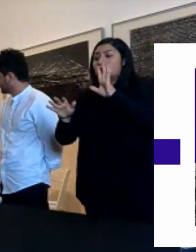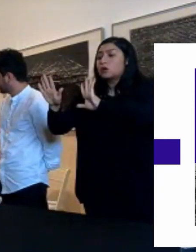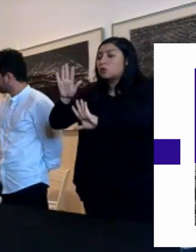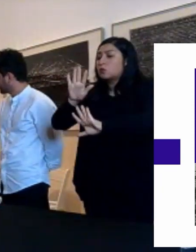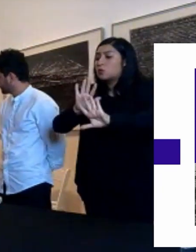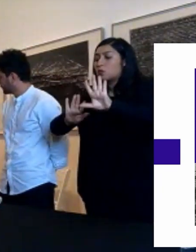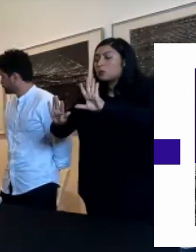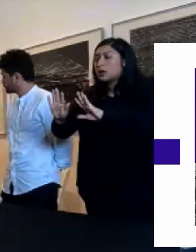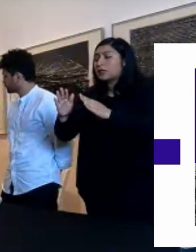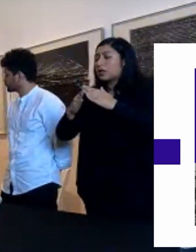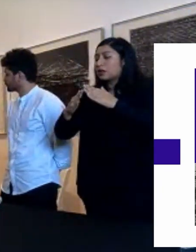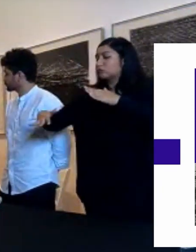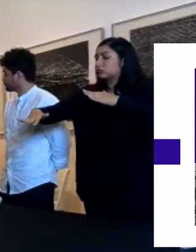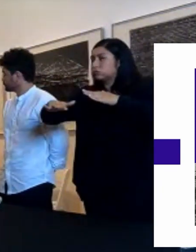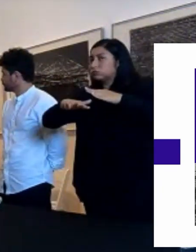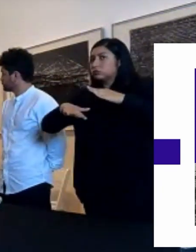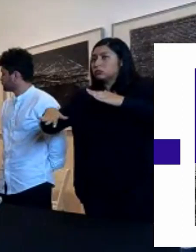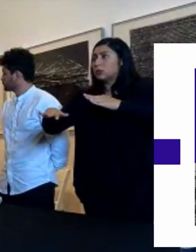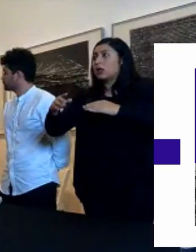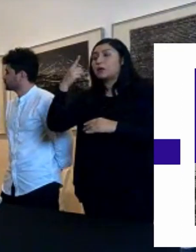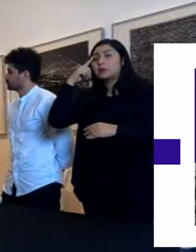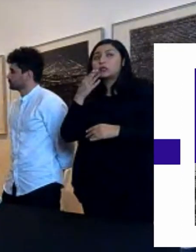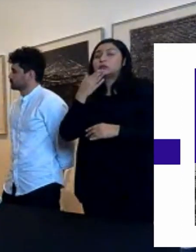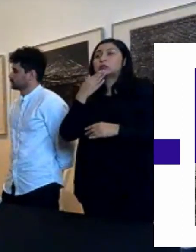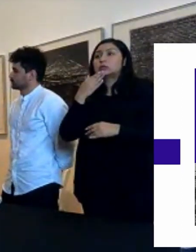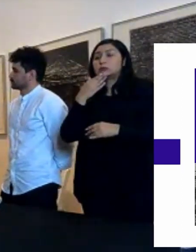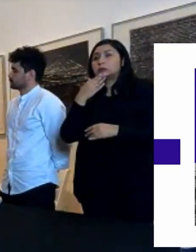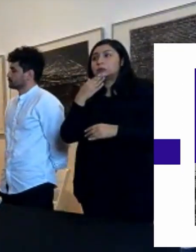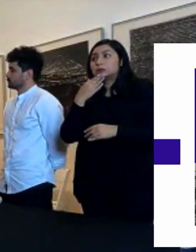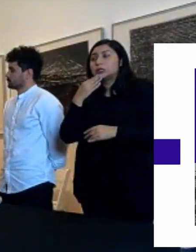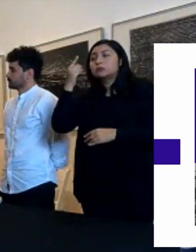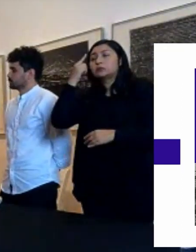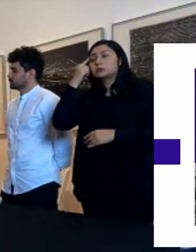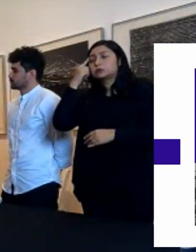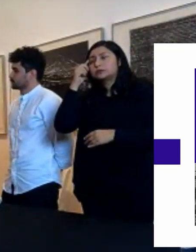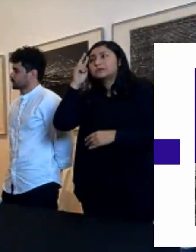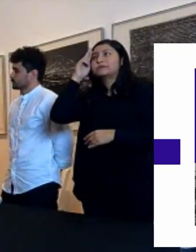nuestro entorno, pero también nos hace como reflexionar en relación a